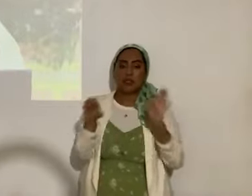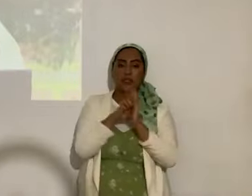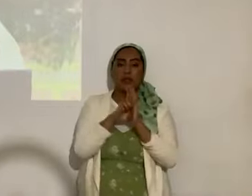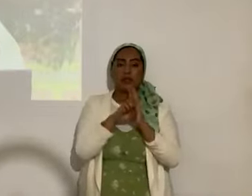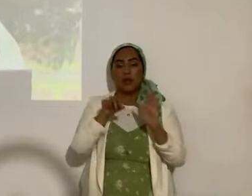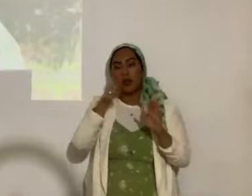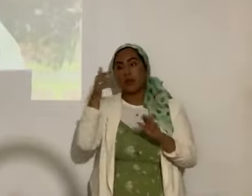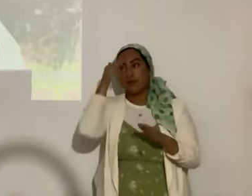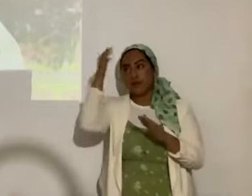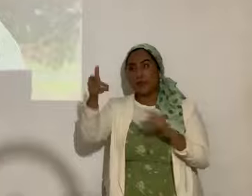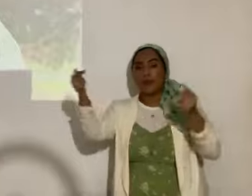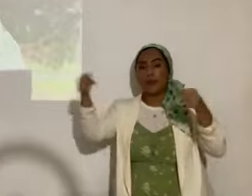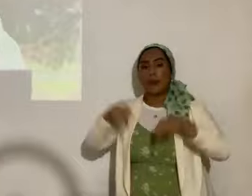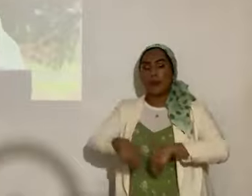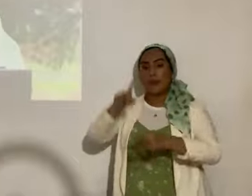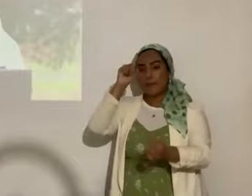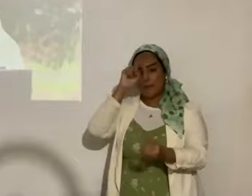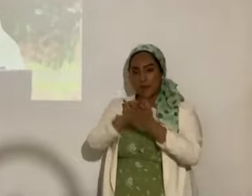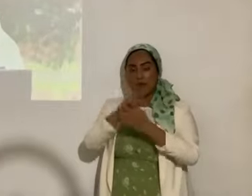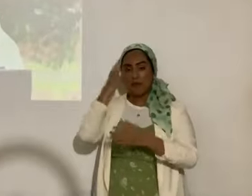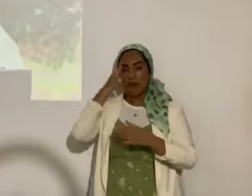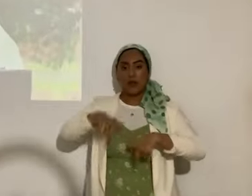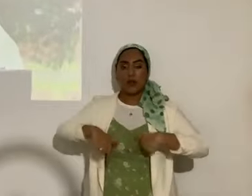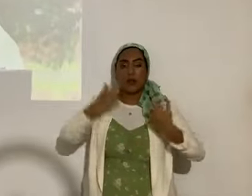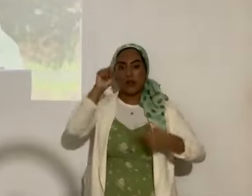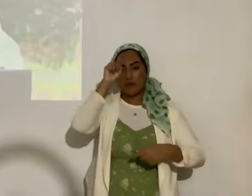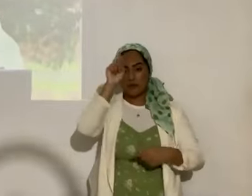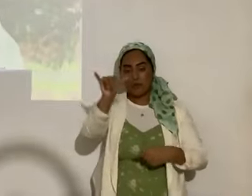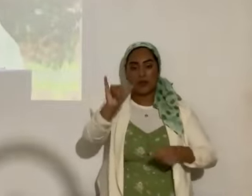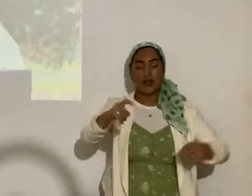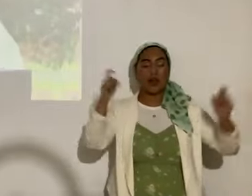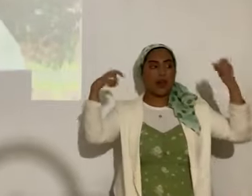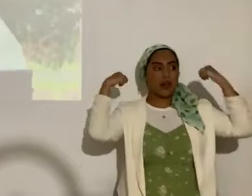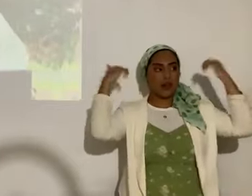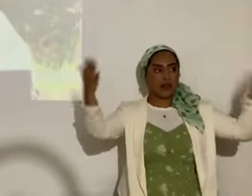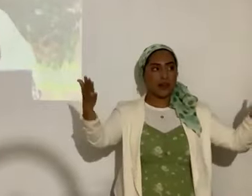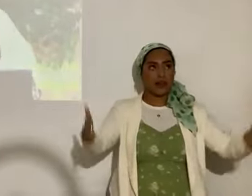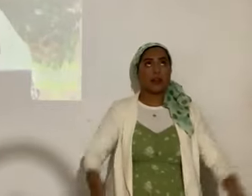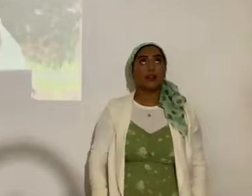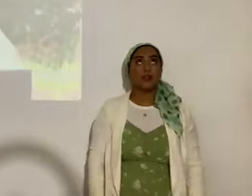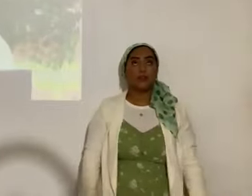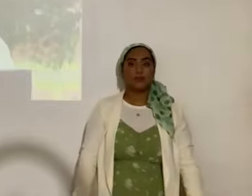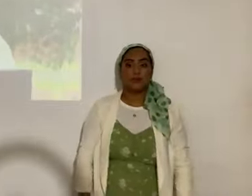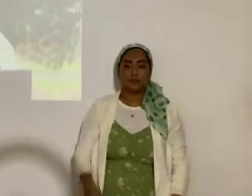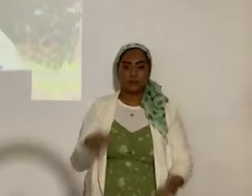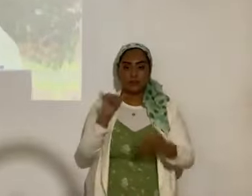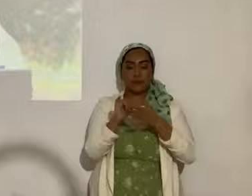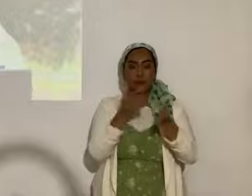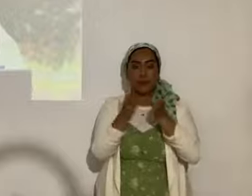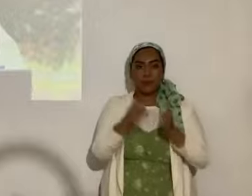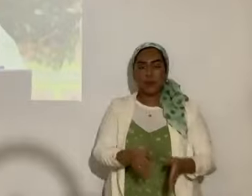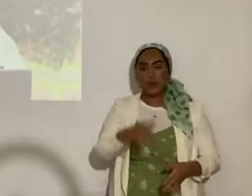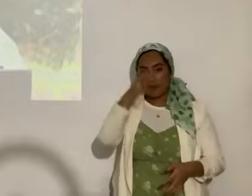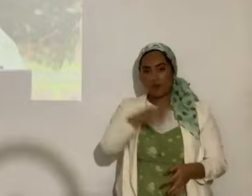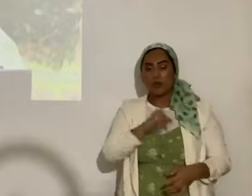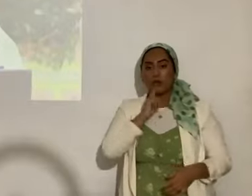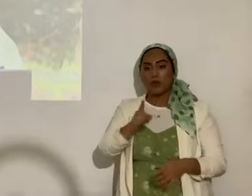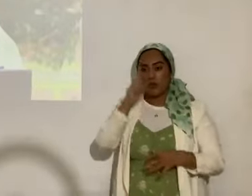a los que habrían de creer en él para vida eterna Aleluya Este es un siervo un varón